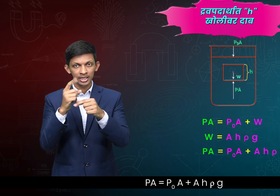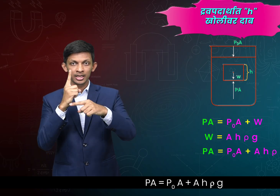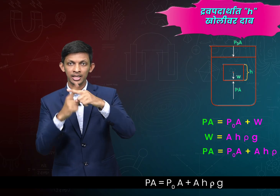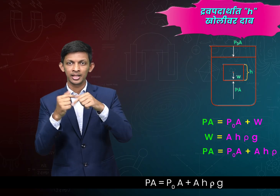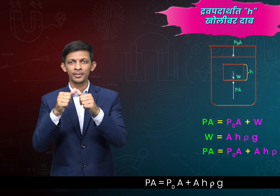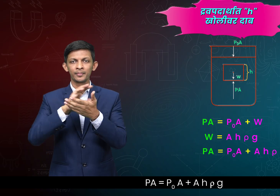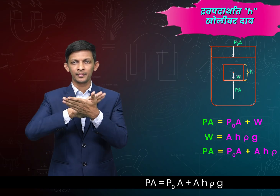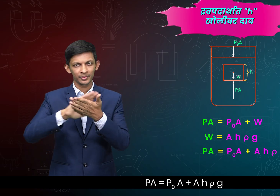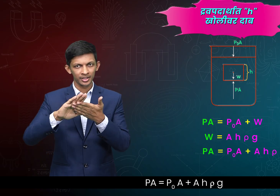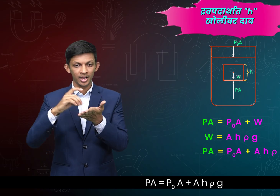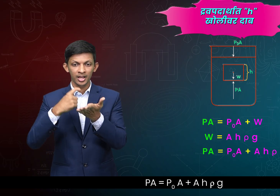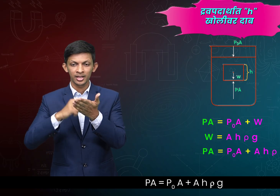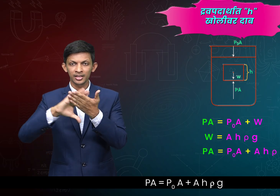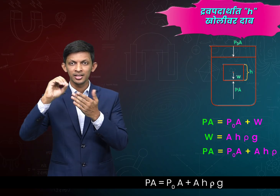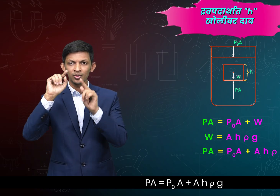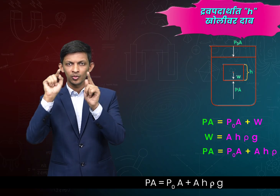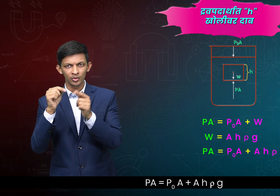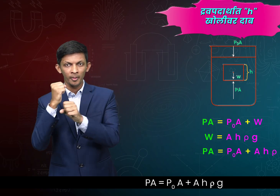PA=P0A+AH.